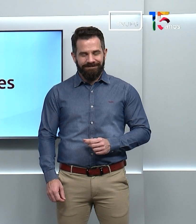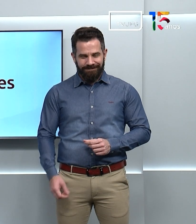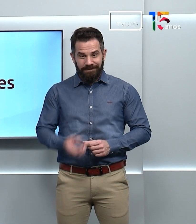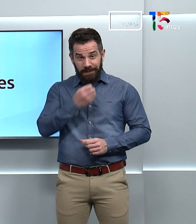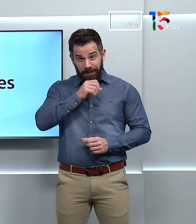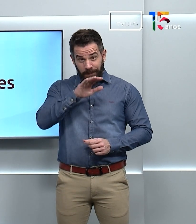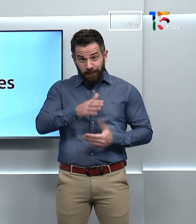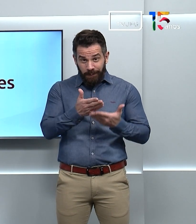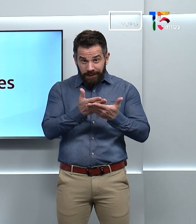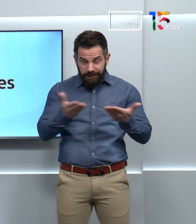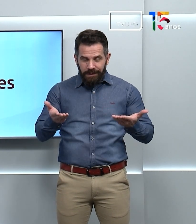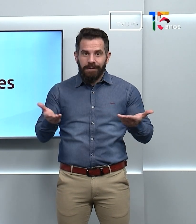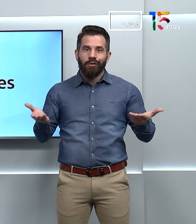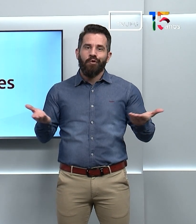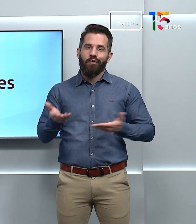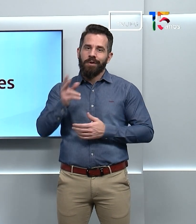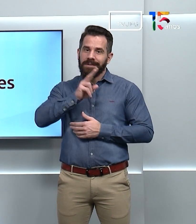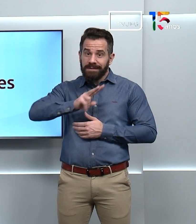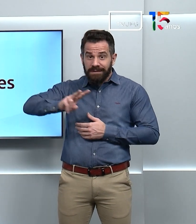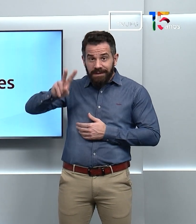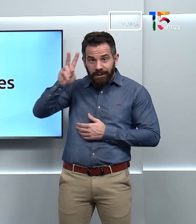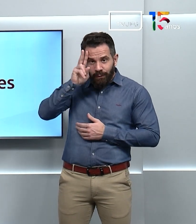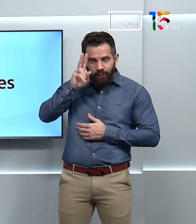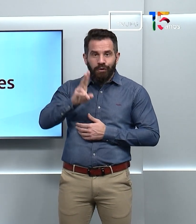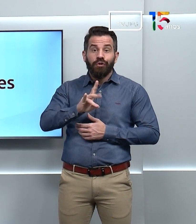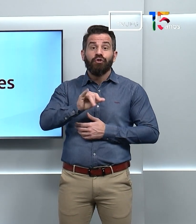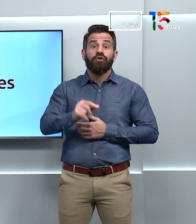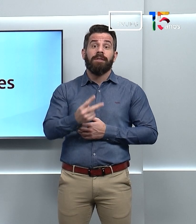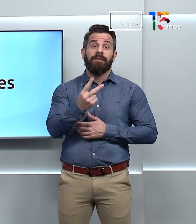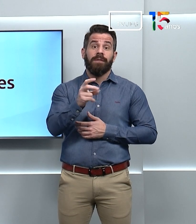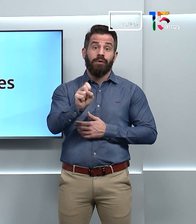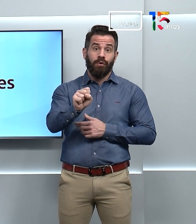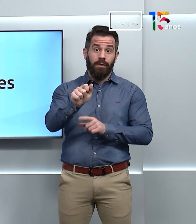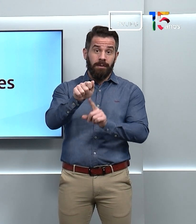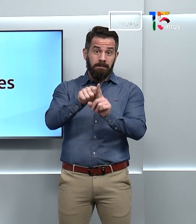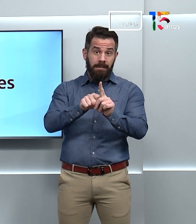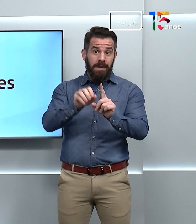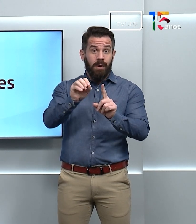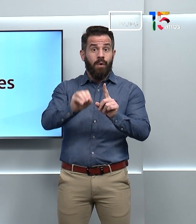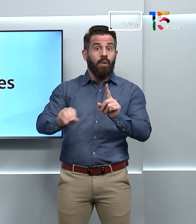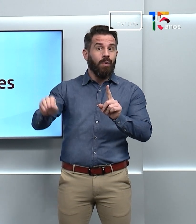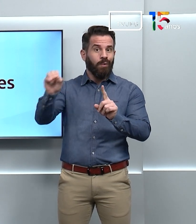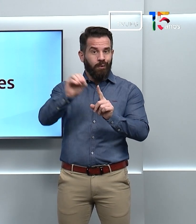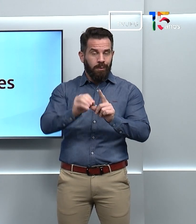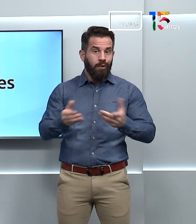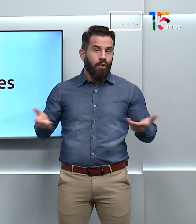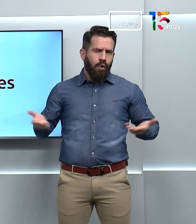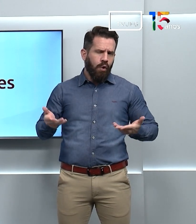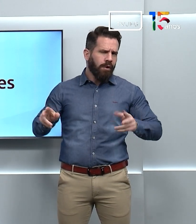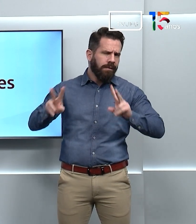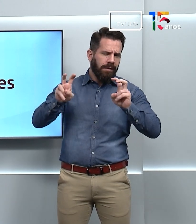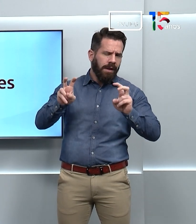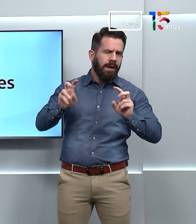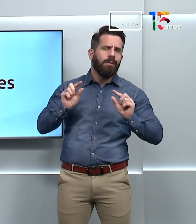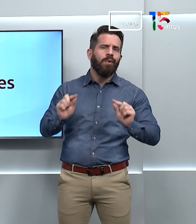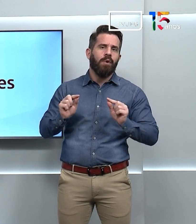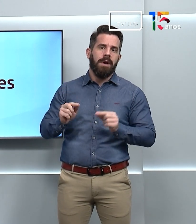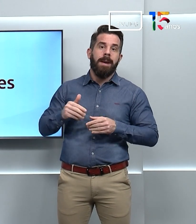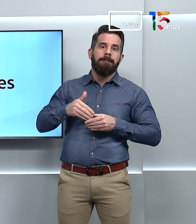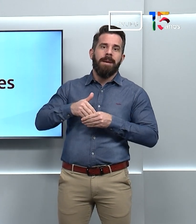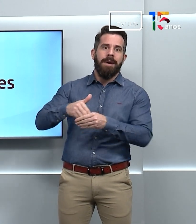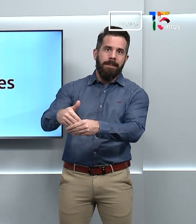Boa tarde! Hoje é segunda-feira, dia 28 de outubro, e nós vamos falar sobre o segundo turno das